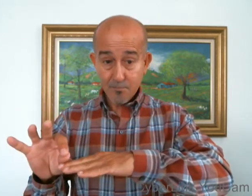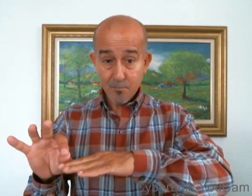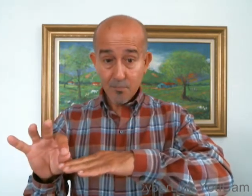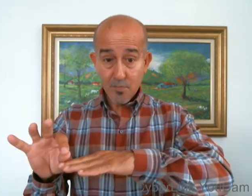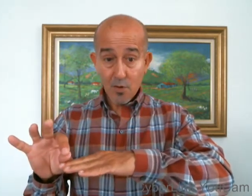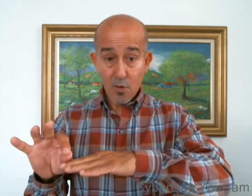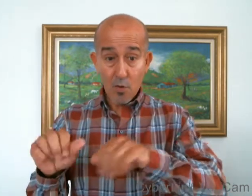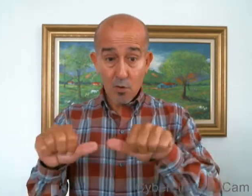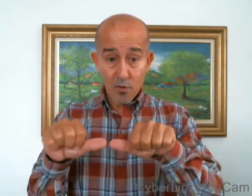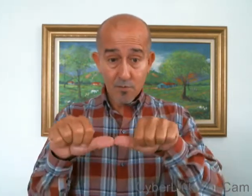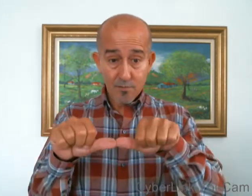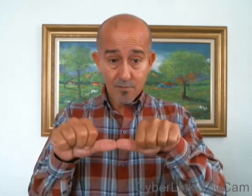o